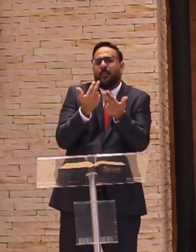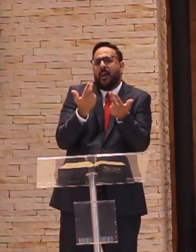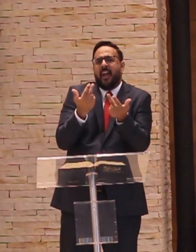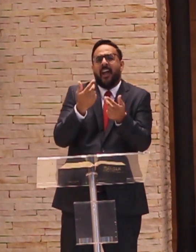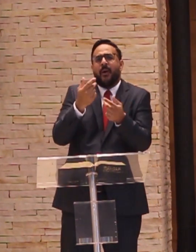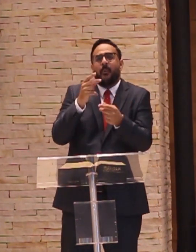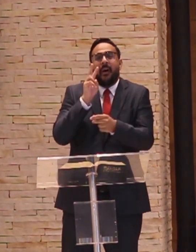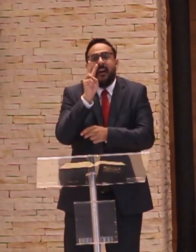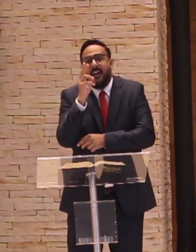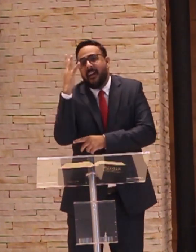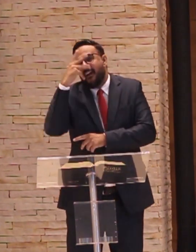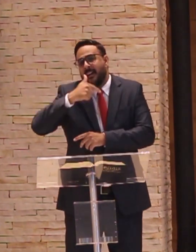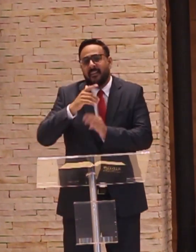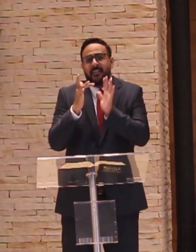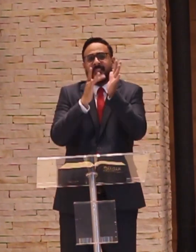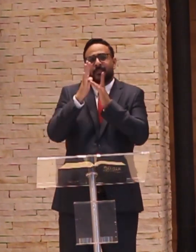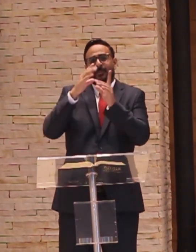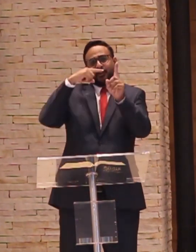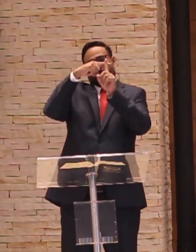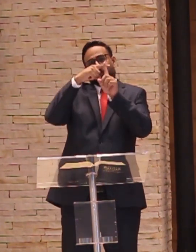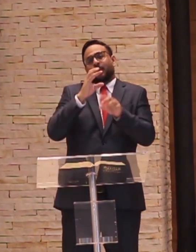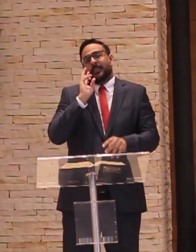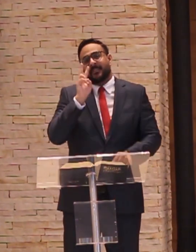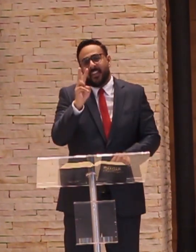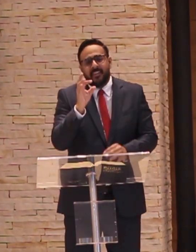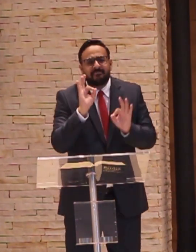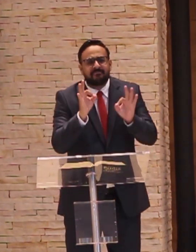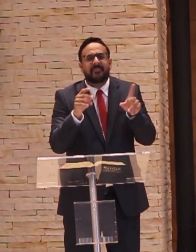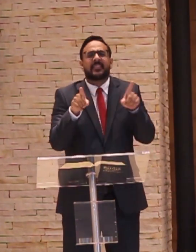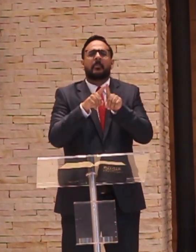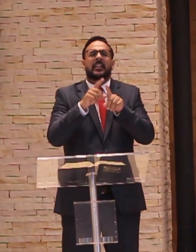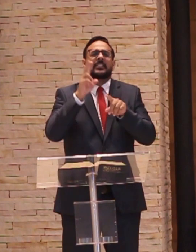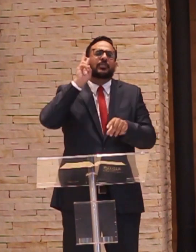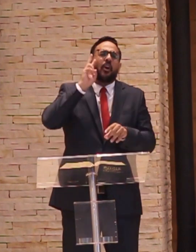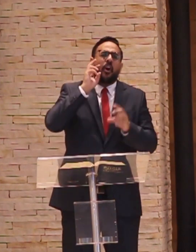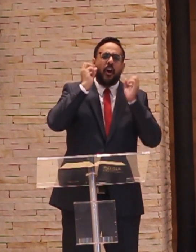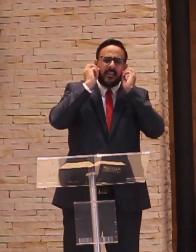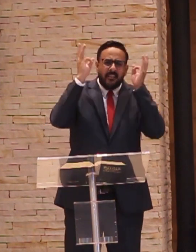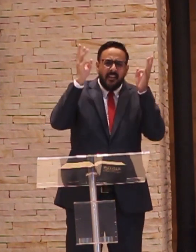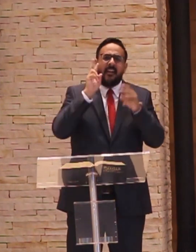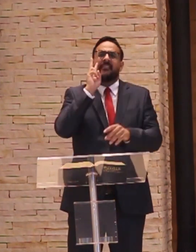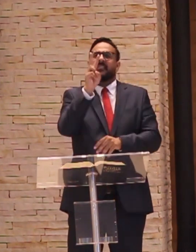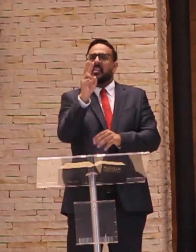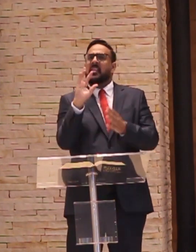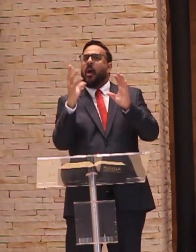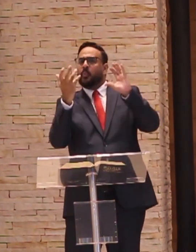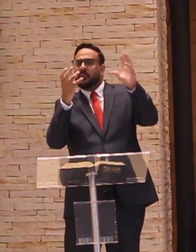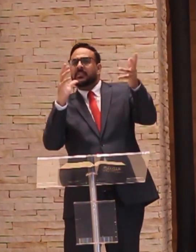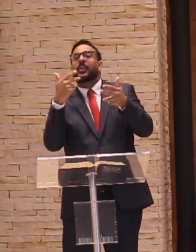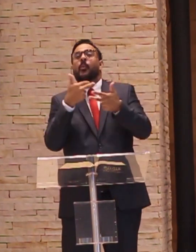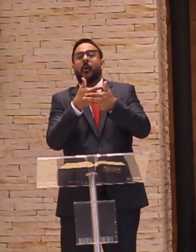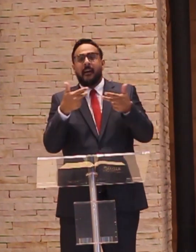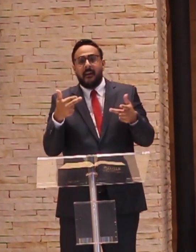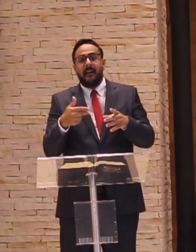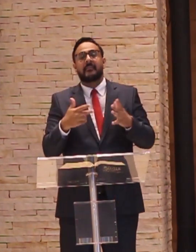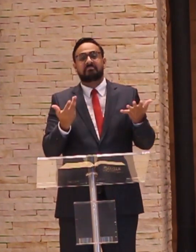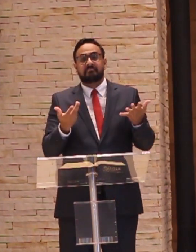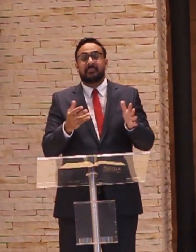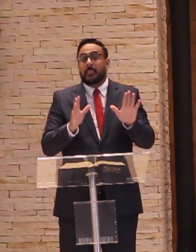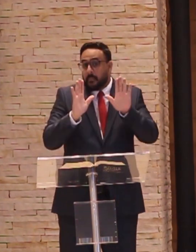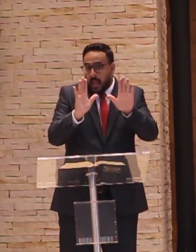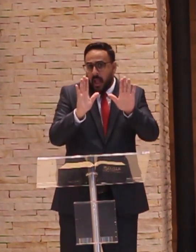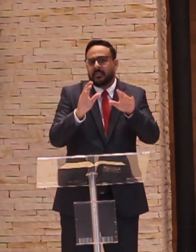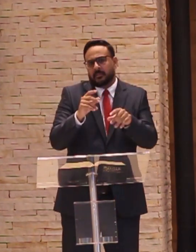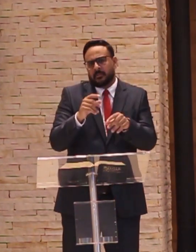você vê na televisão ou vê em desenho, ou histórias bonitinhas que você vê que são romantizadas da Bíblia